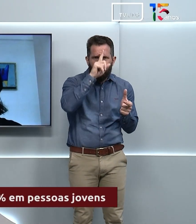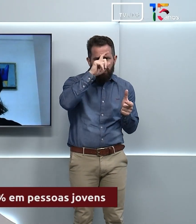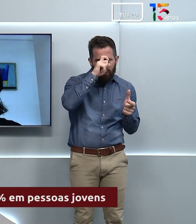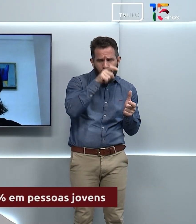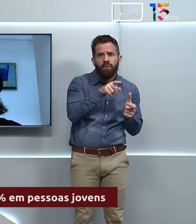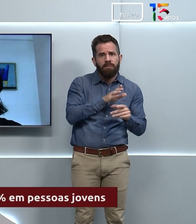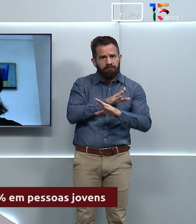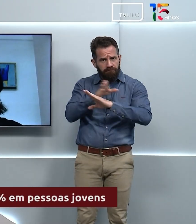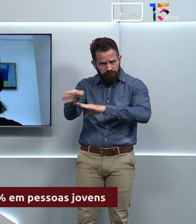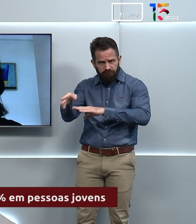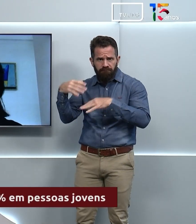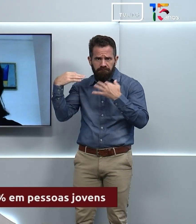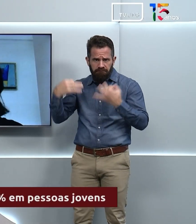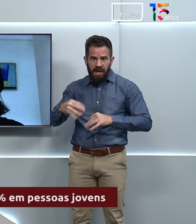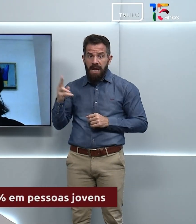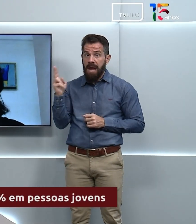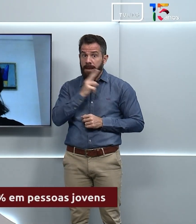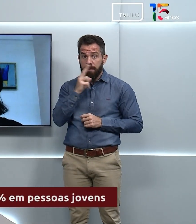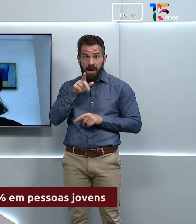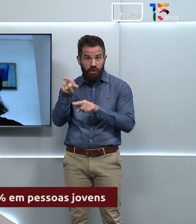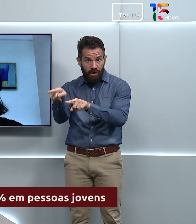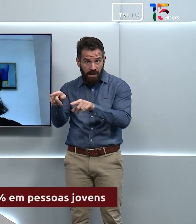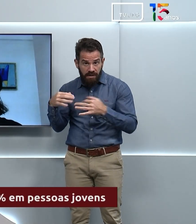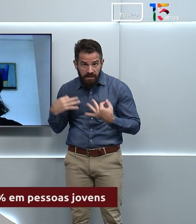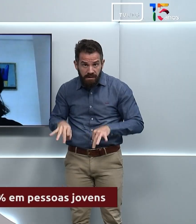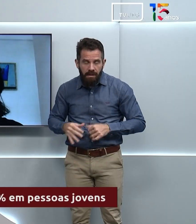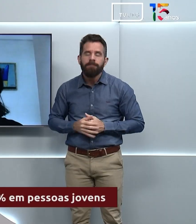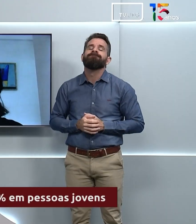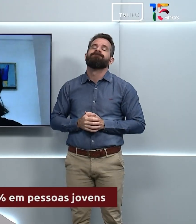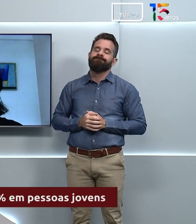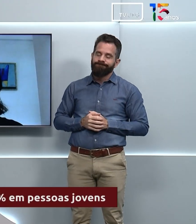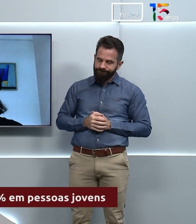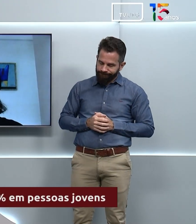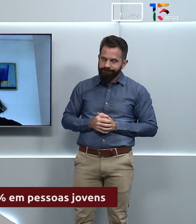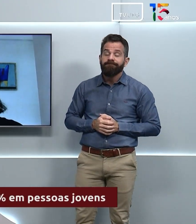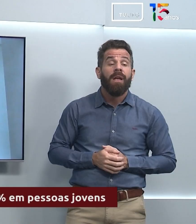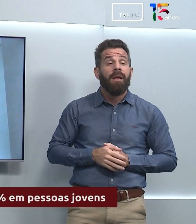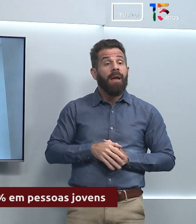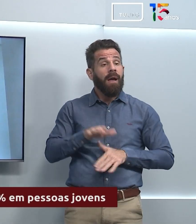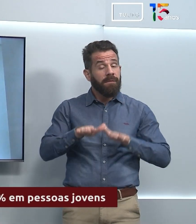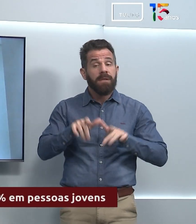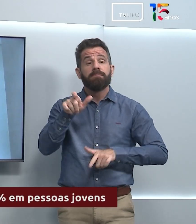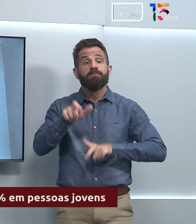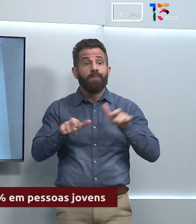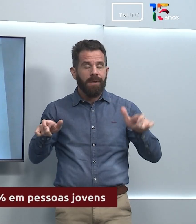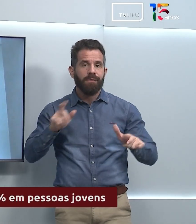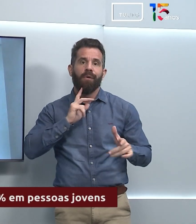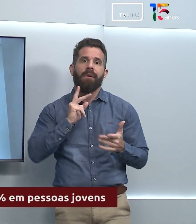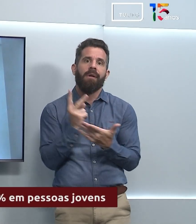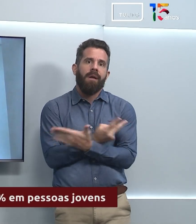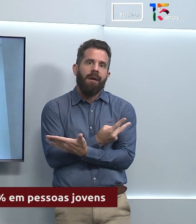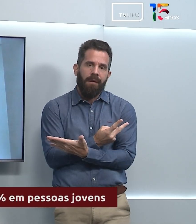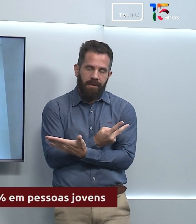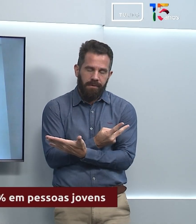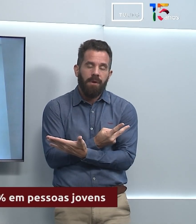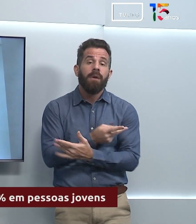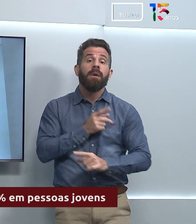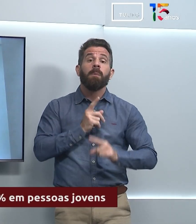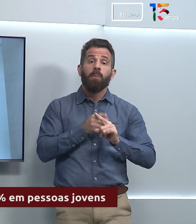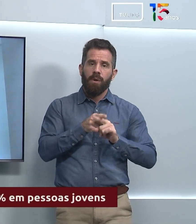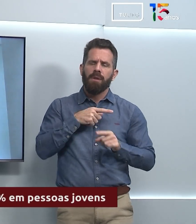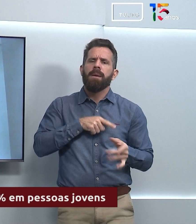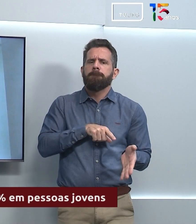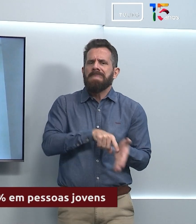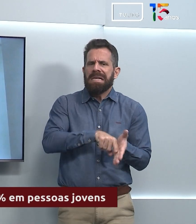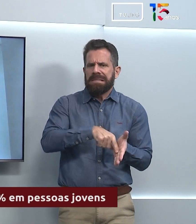a emergência. Dúvida, né? Isso é um erro muito comum e a gente vê isso em pesquisas brasileiras que a gente